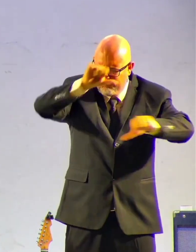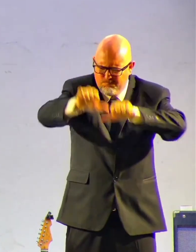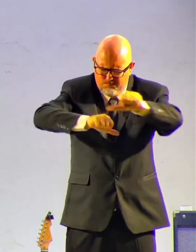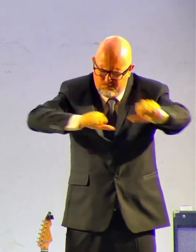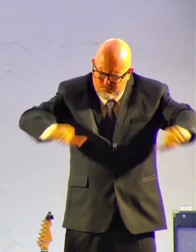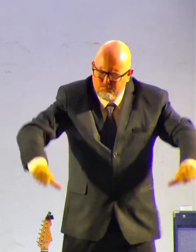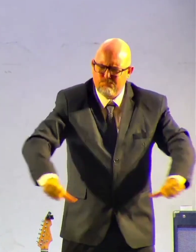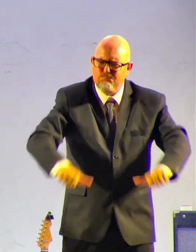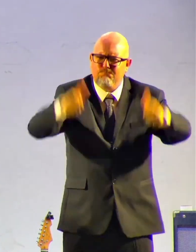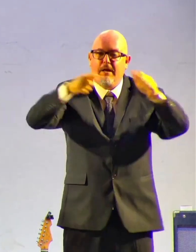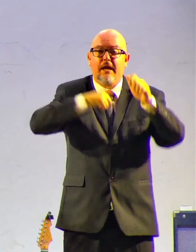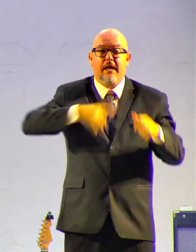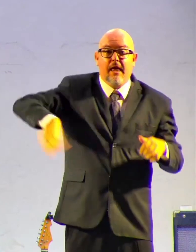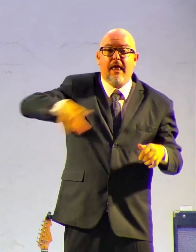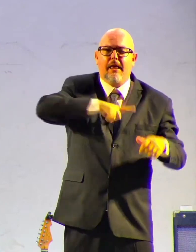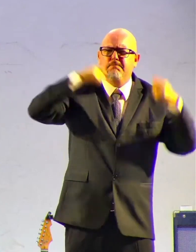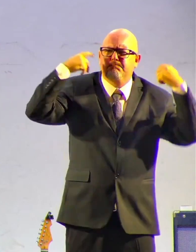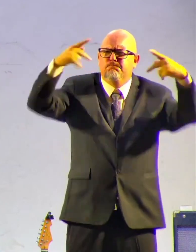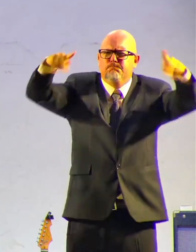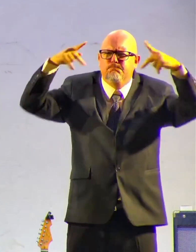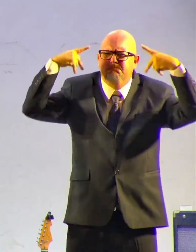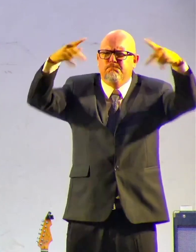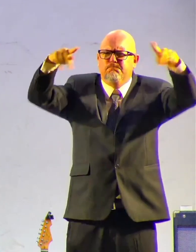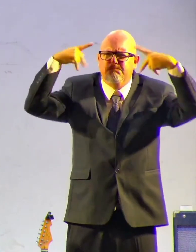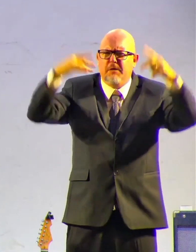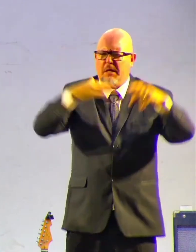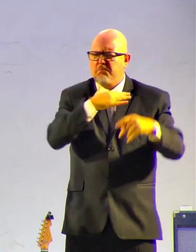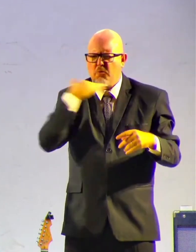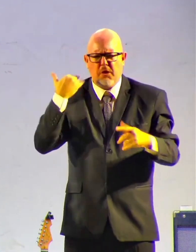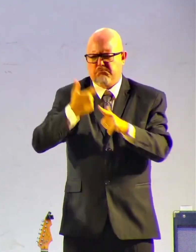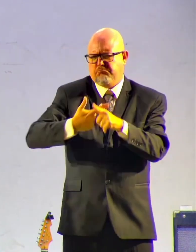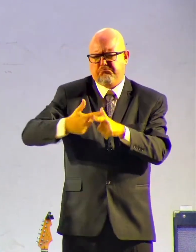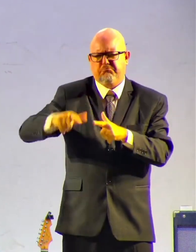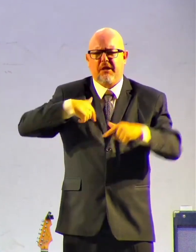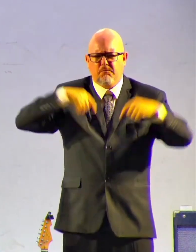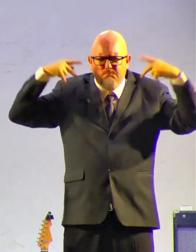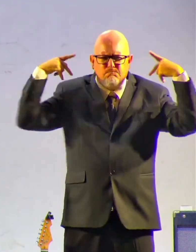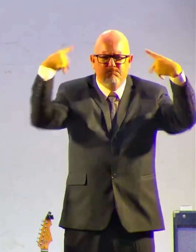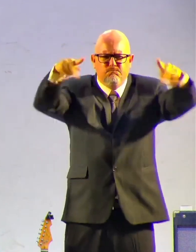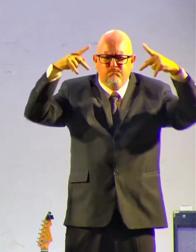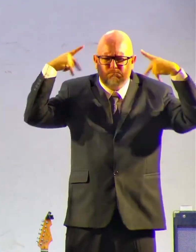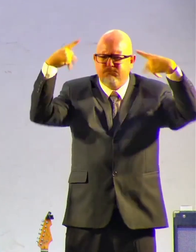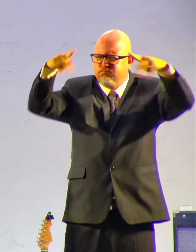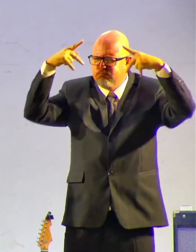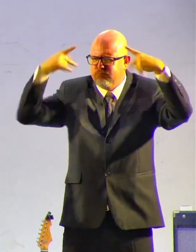Onipotente, para viver, para pregar, para morrer, se preciso for, por causa do Evangelho.